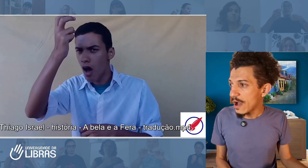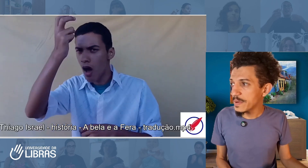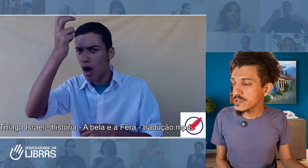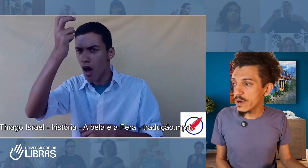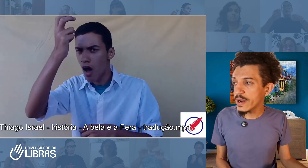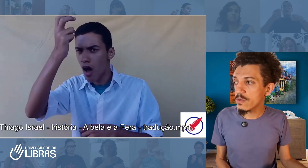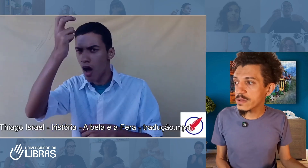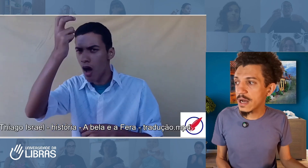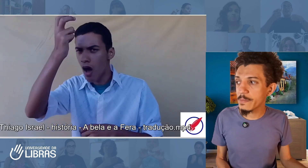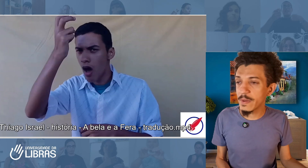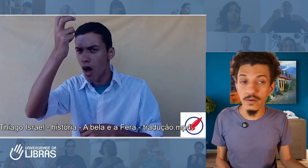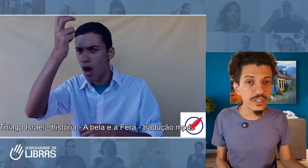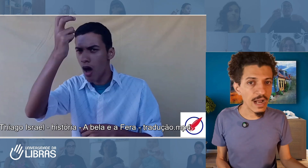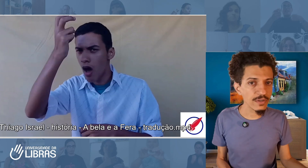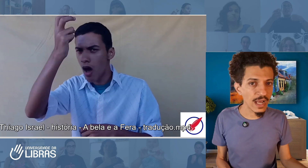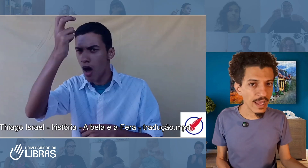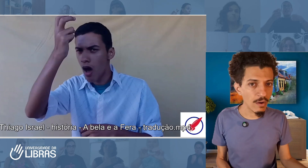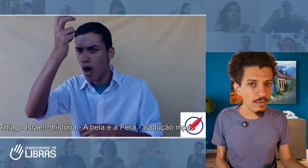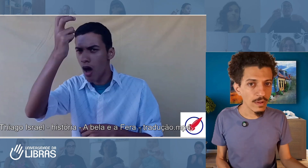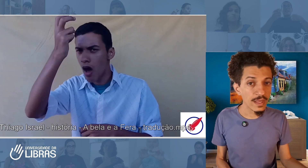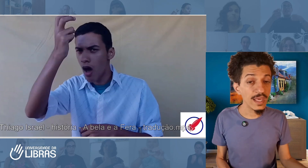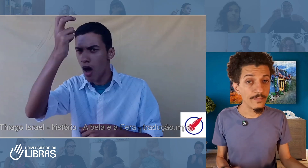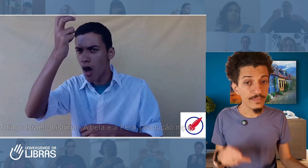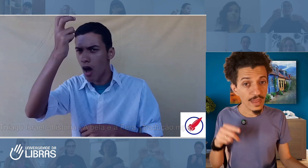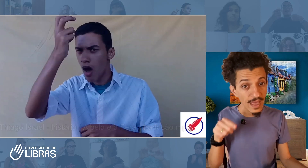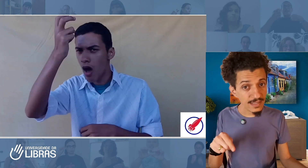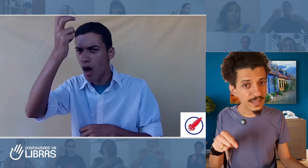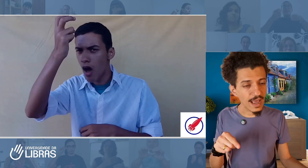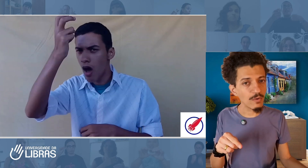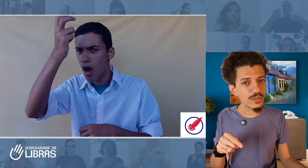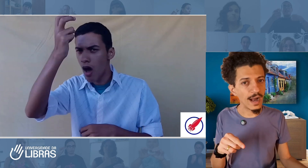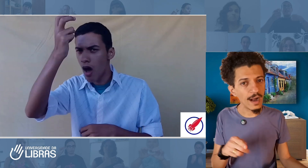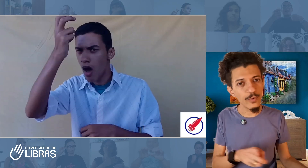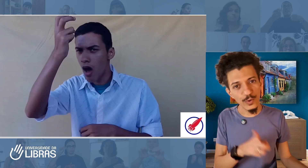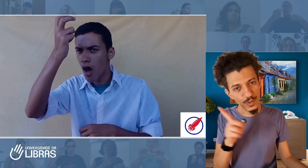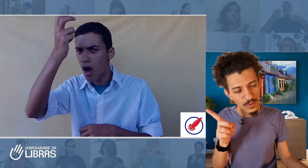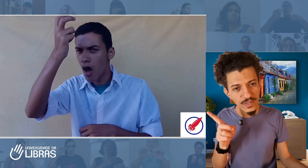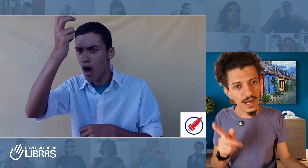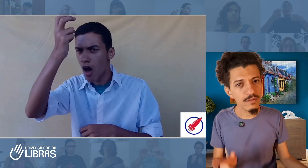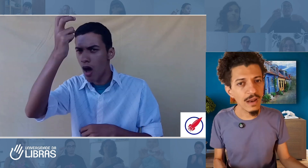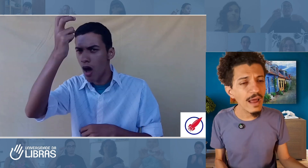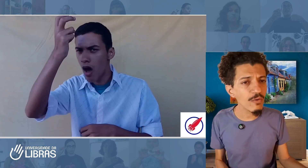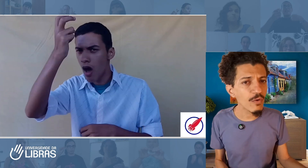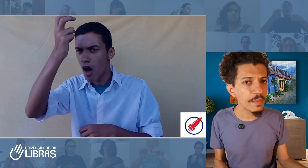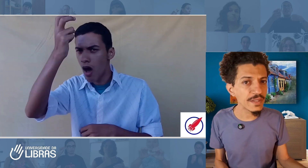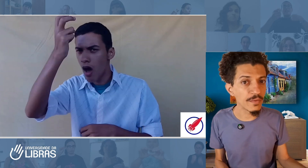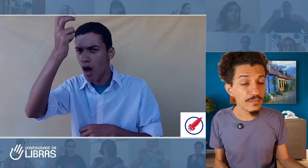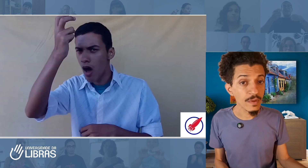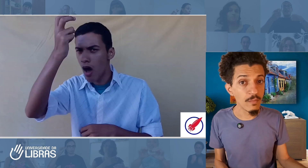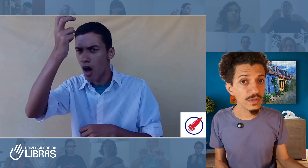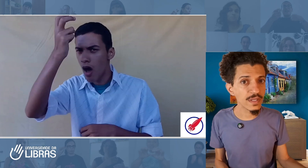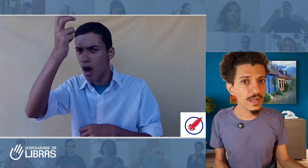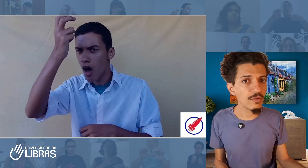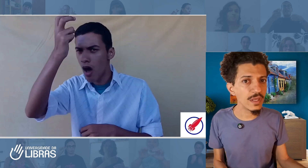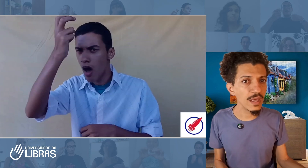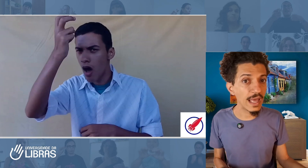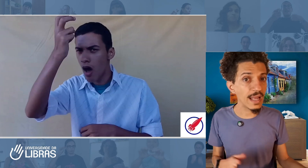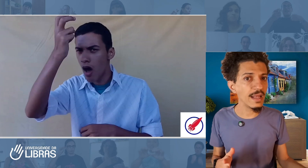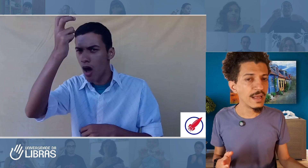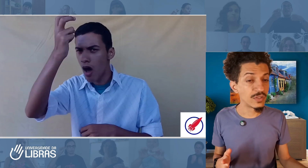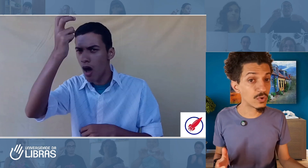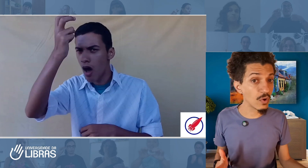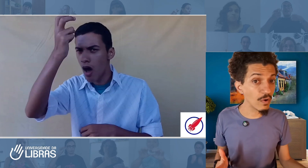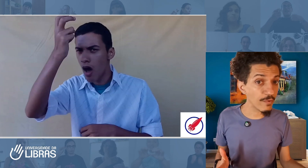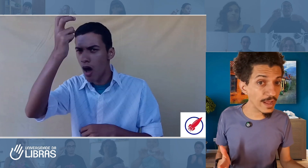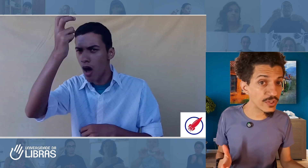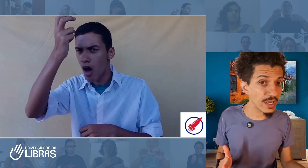Agora é uma história contada pelo Tiago Israel, que esse é o Tiago que eu tinha mostrado lá no começo, mostrando que ele